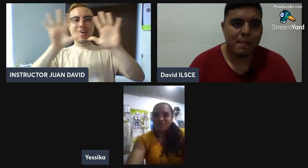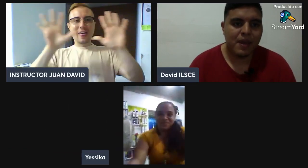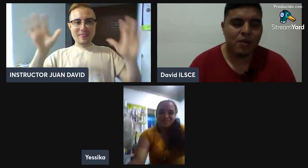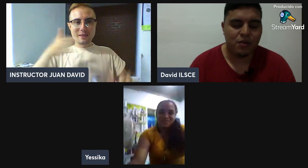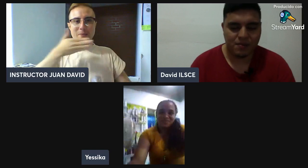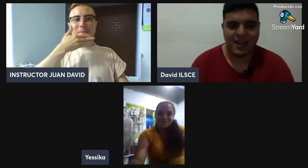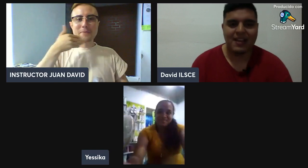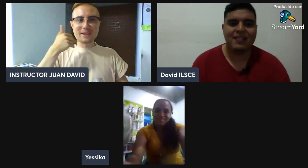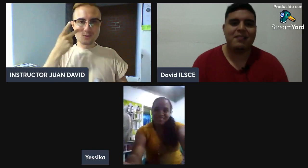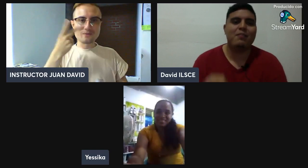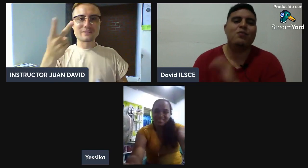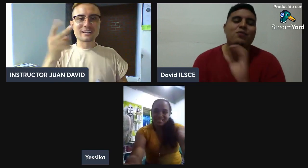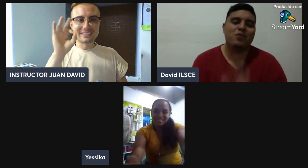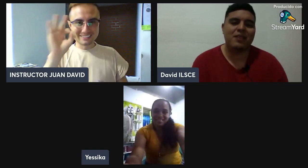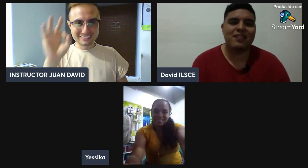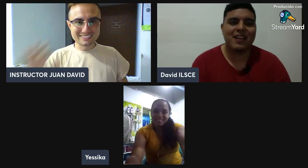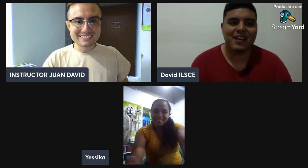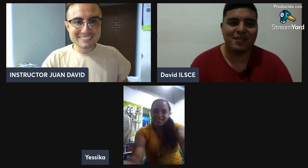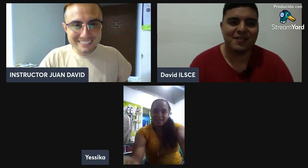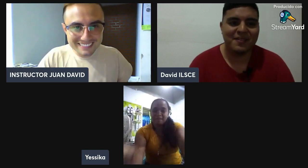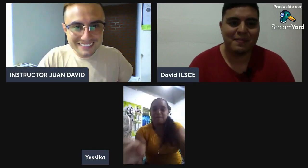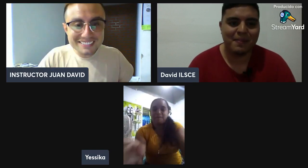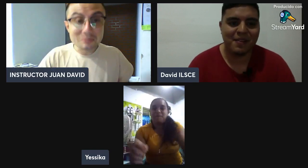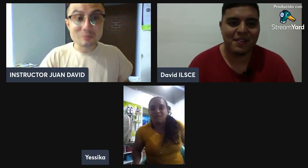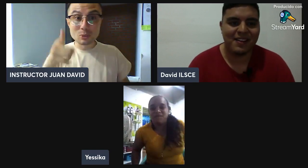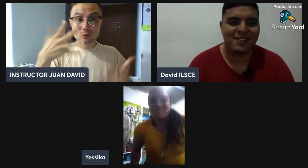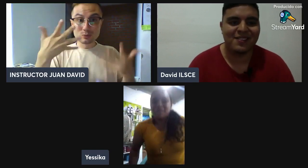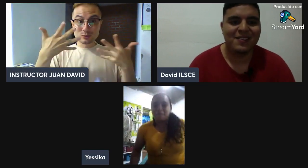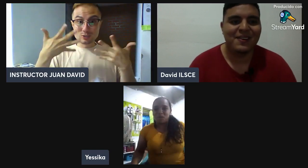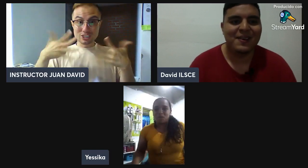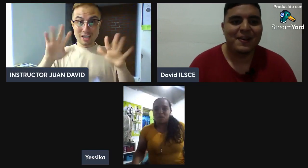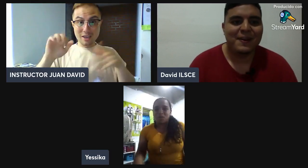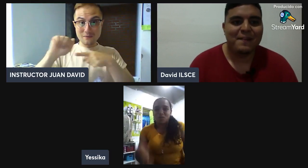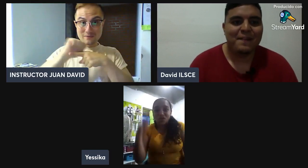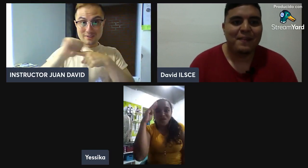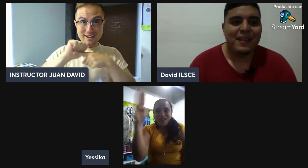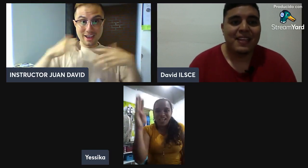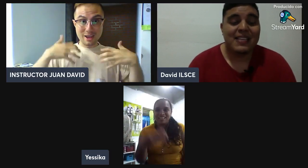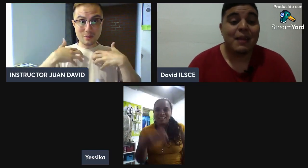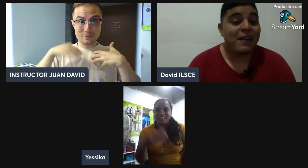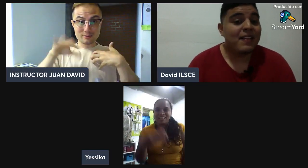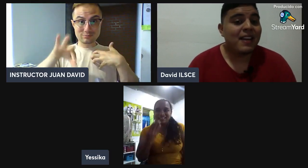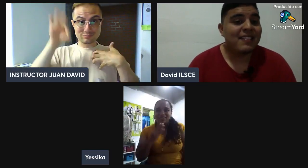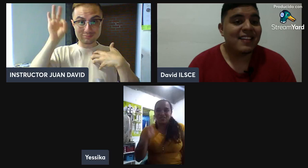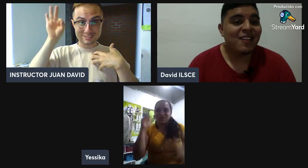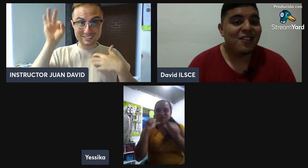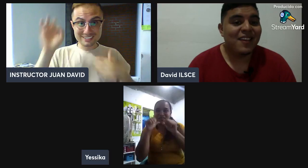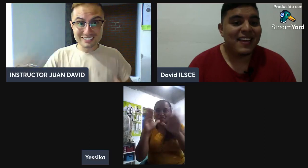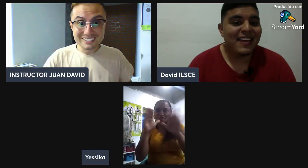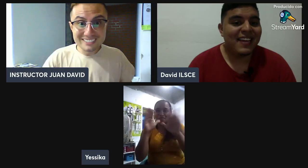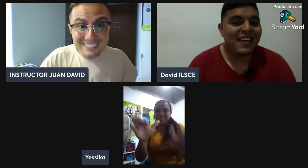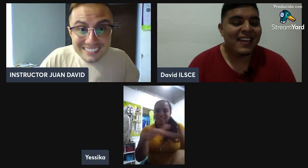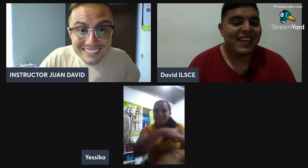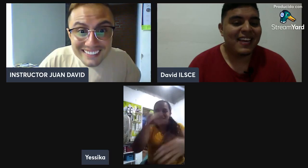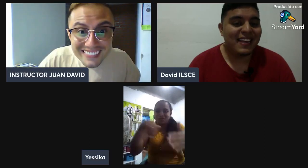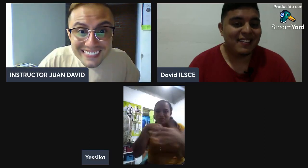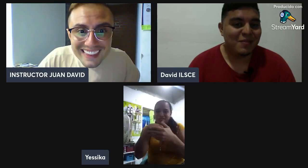Mejor, ahí se ve mucho más claro. Perfecto. ¿Ya practicaste lo de la